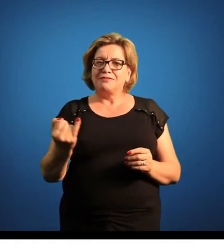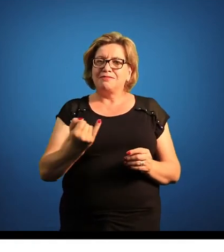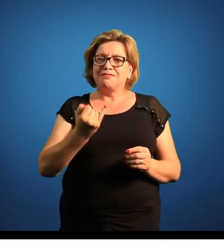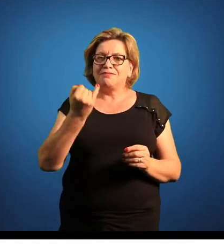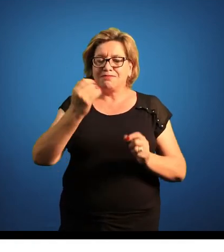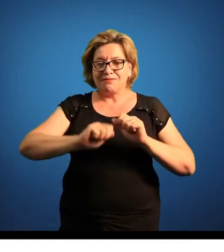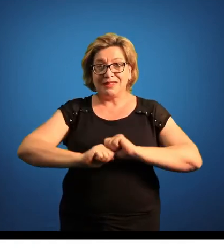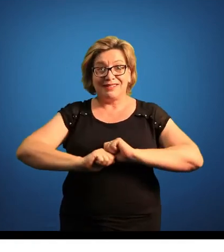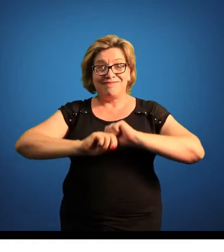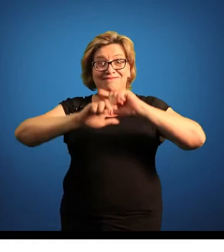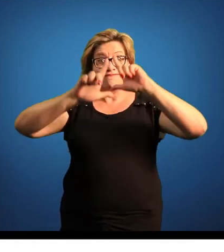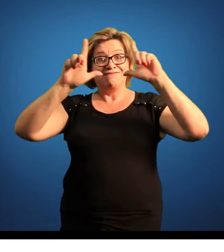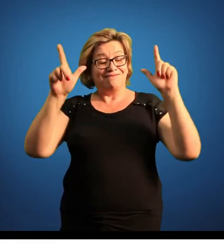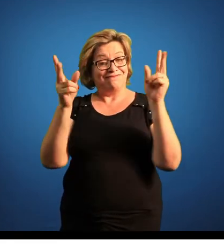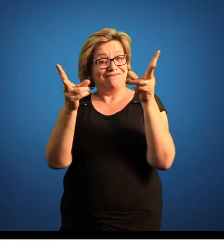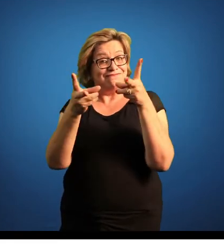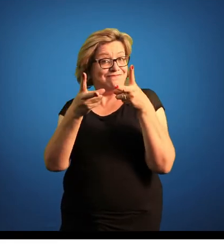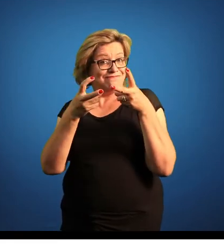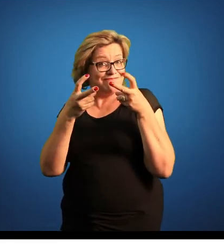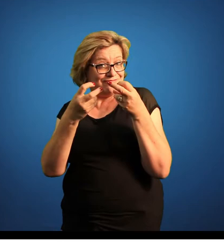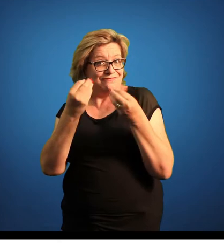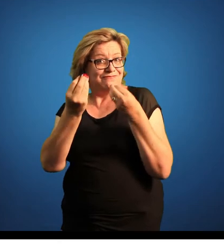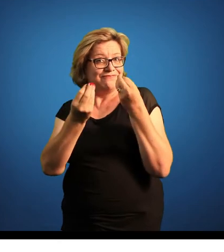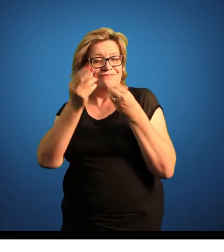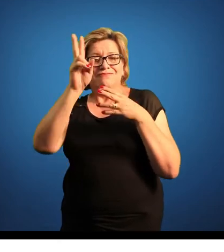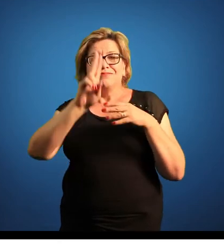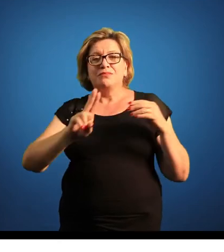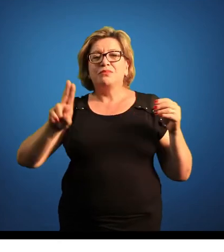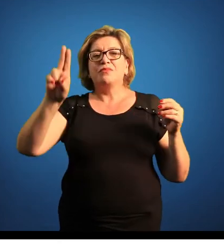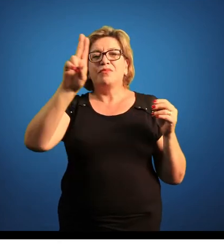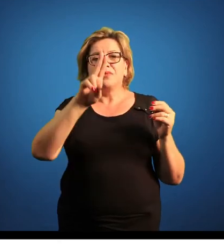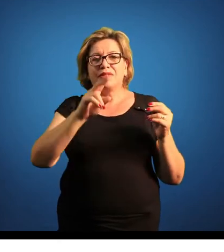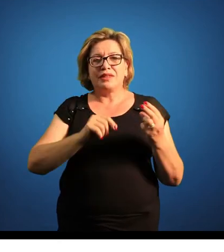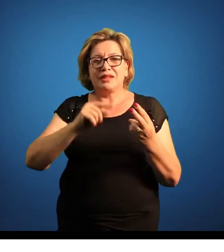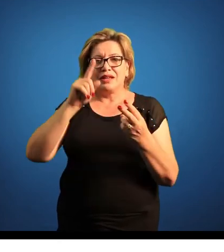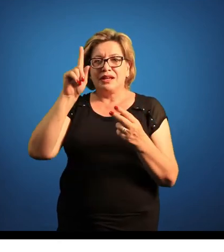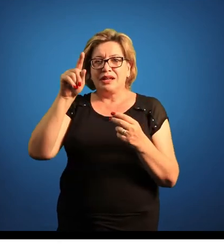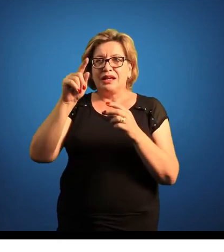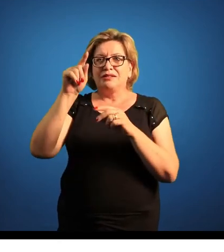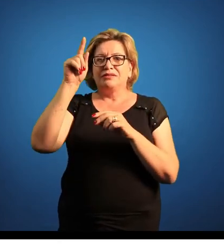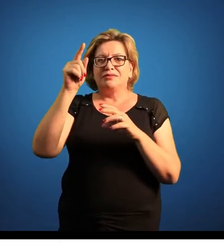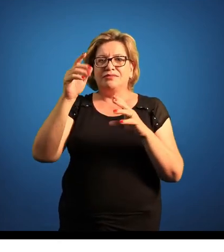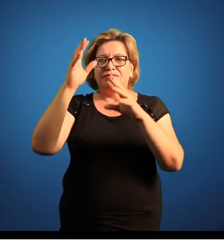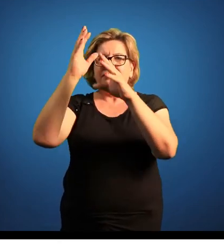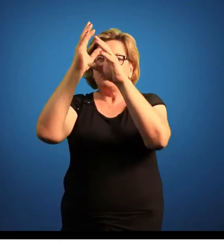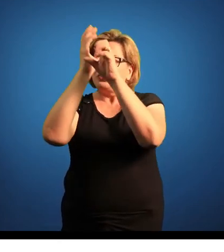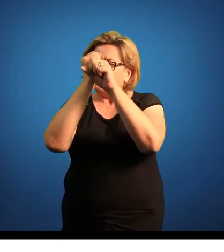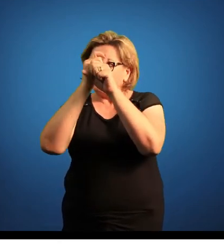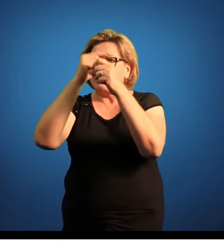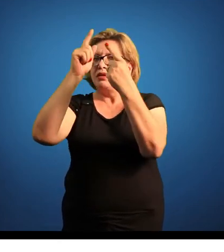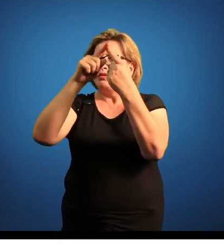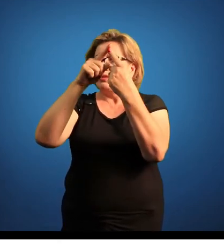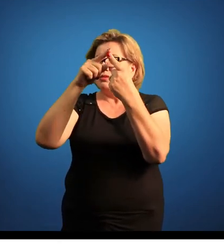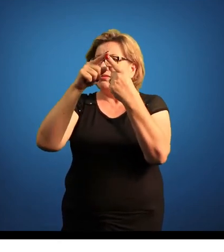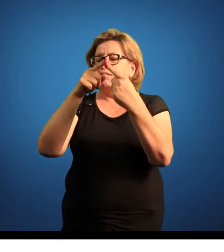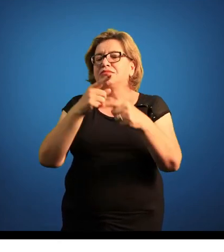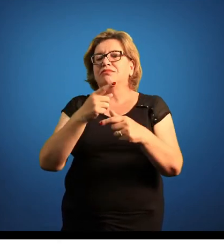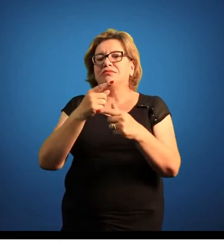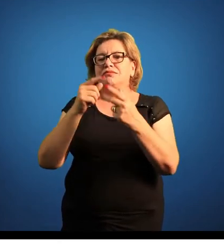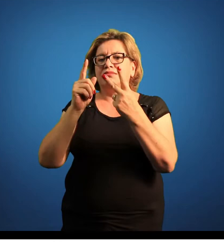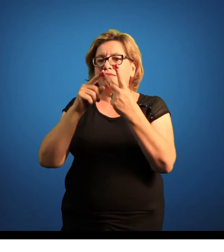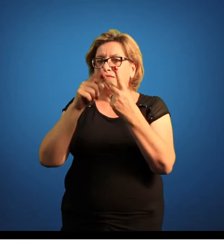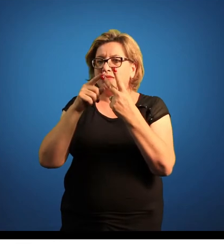ter essa distinção. Média é a soma de todos os valores dividido pela quantidade.